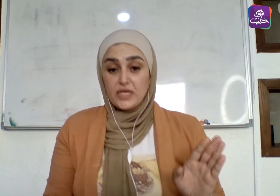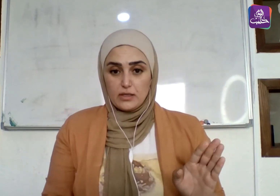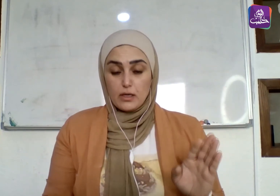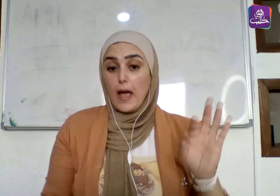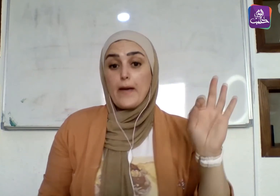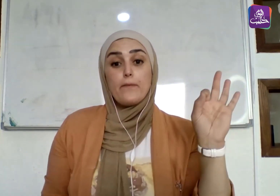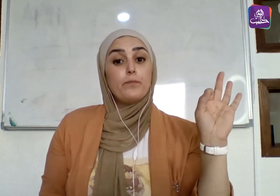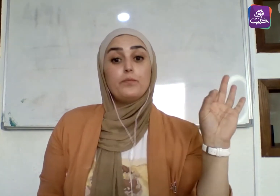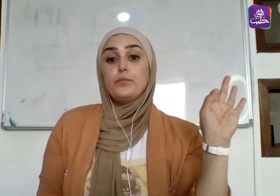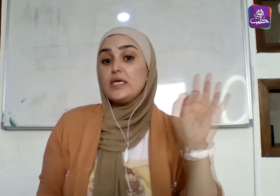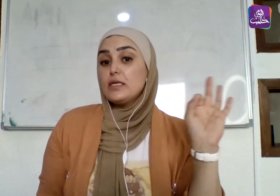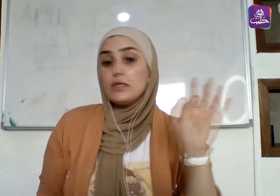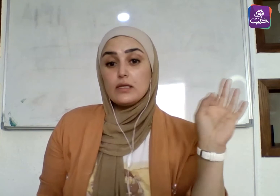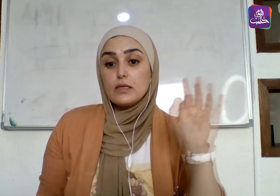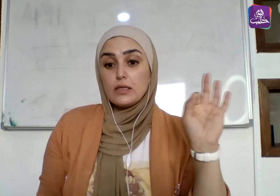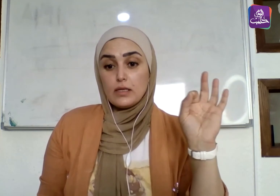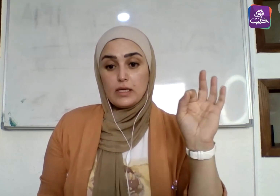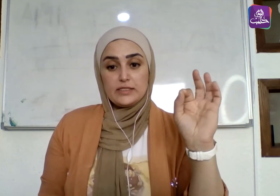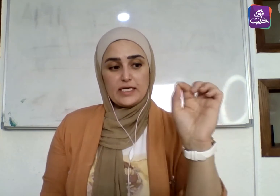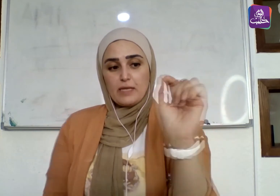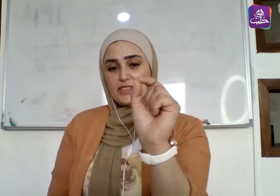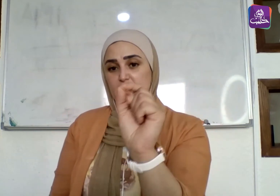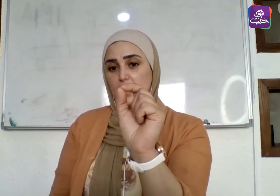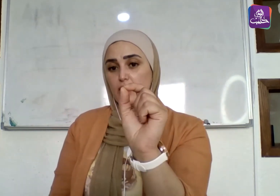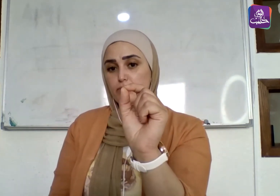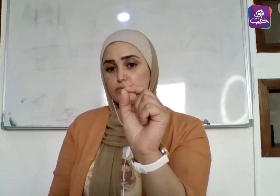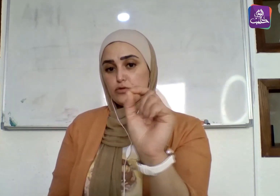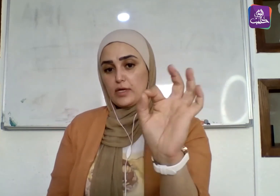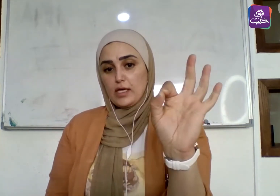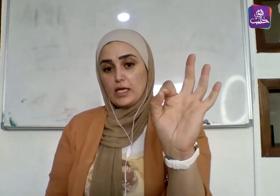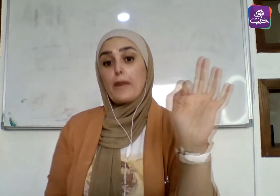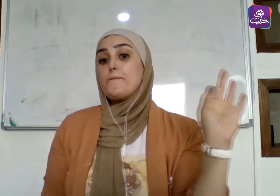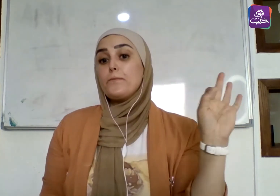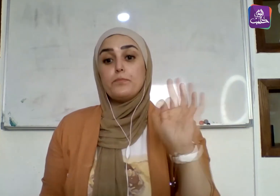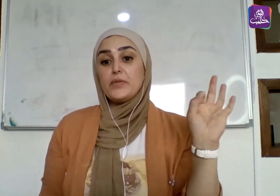مين مين، إذا كنا ماسكين قلم هيك، مين